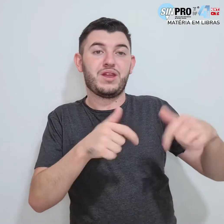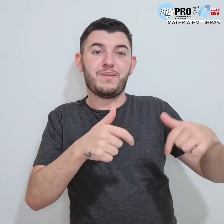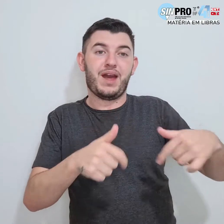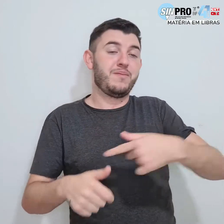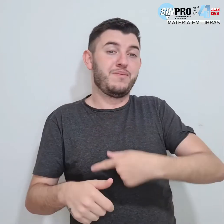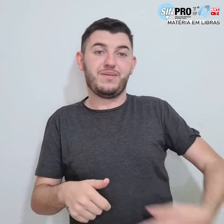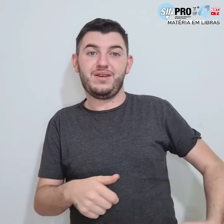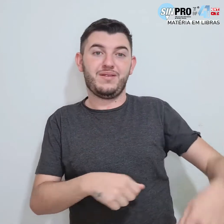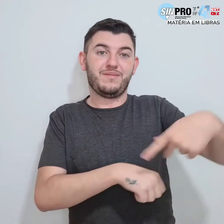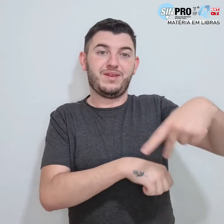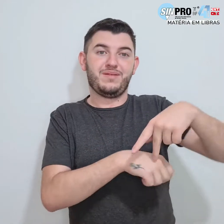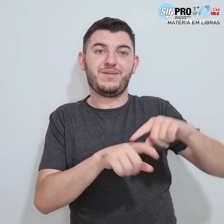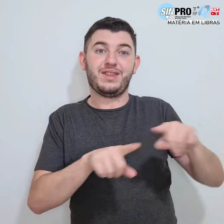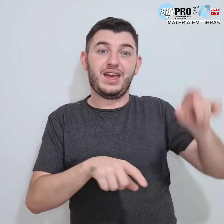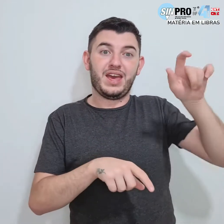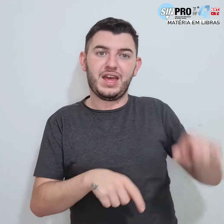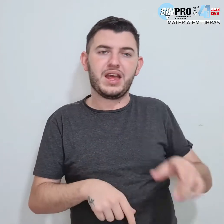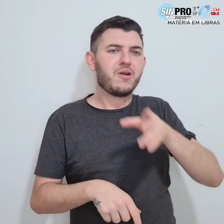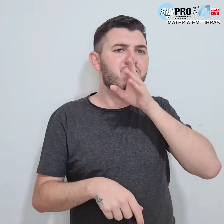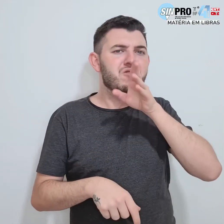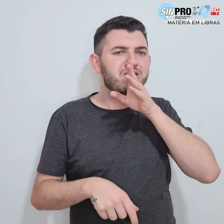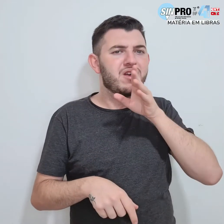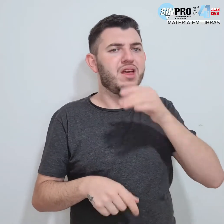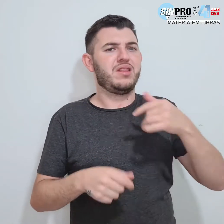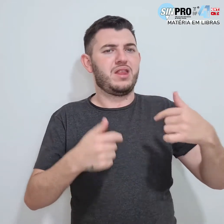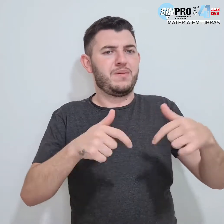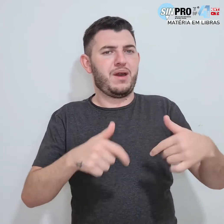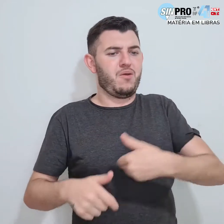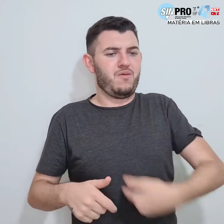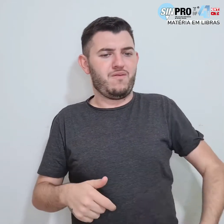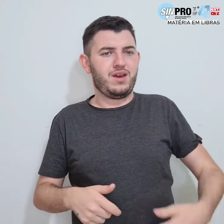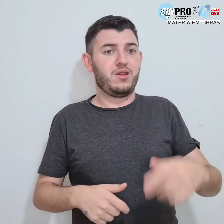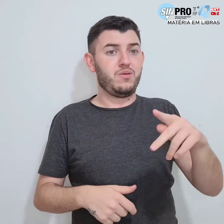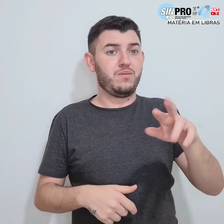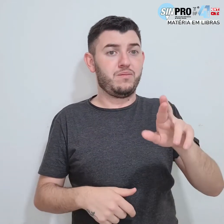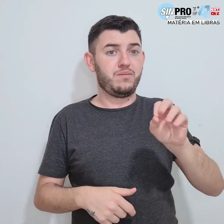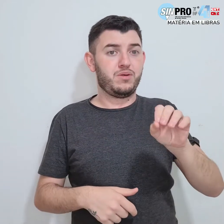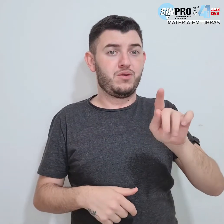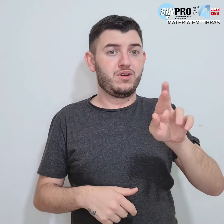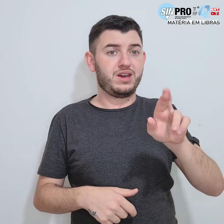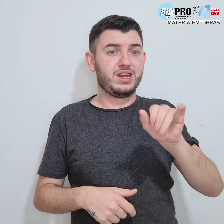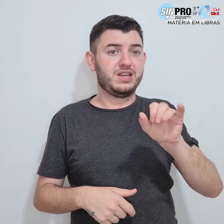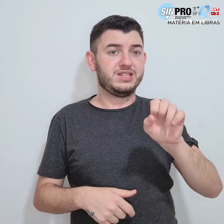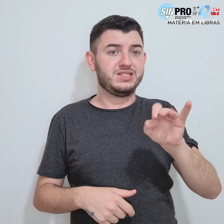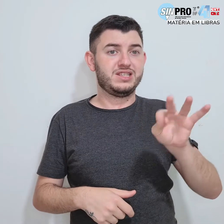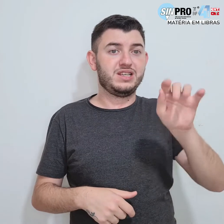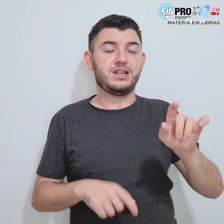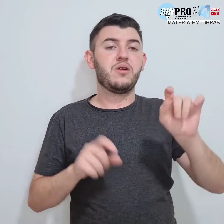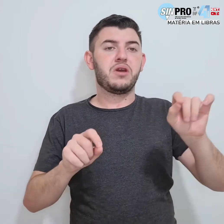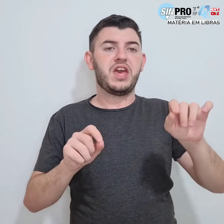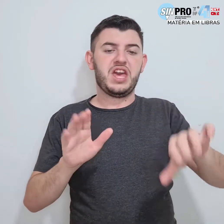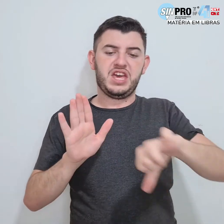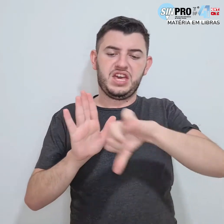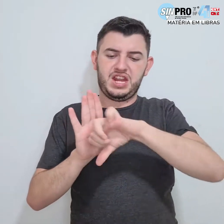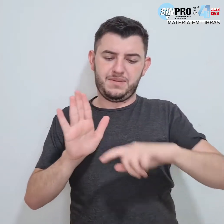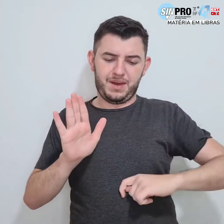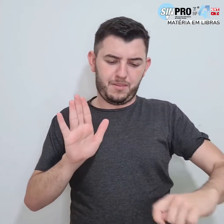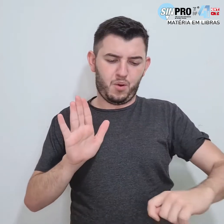exercido um governo progressista capaz de quebrar vários tabus, como a descriminalização do aborto e a legalização